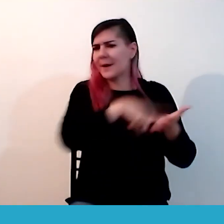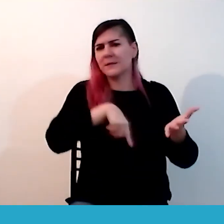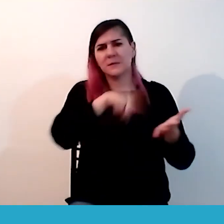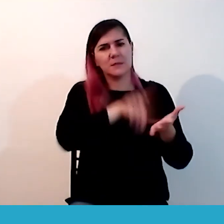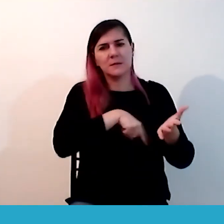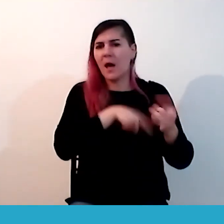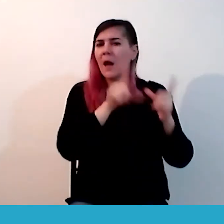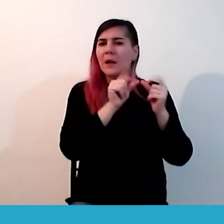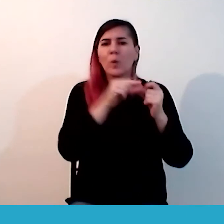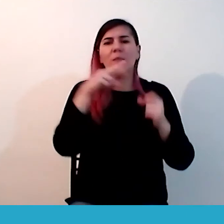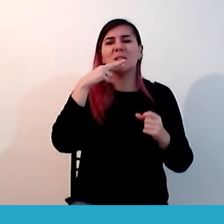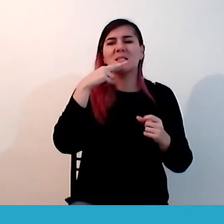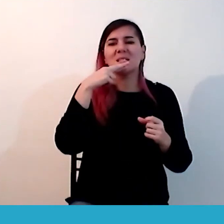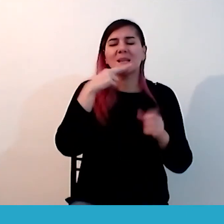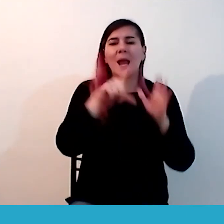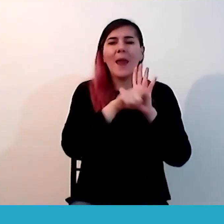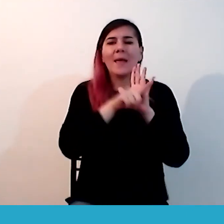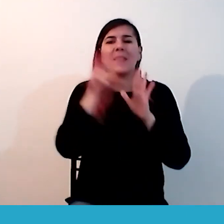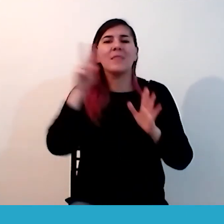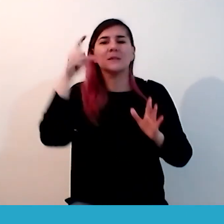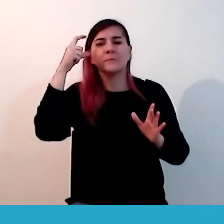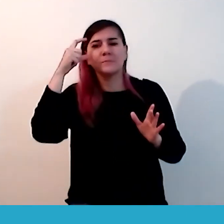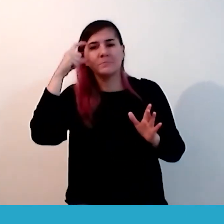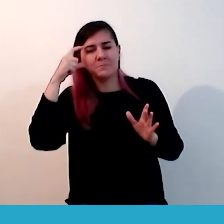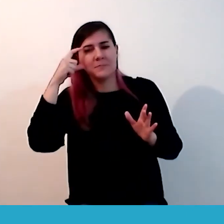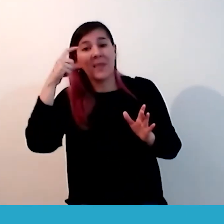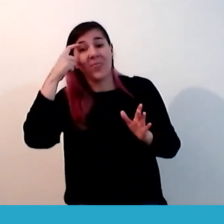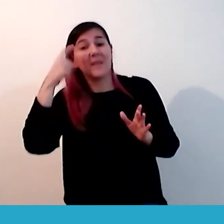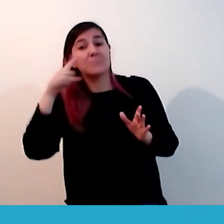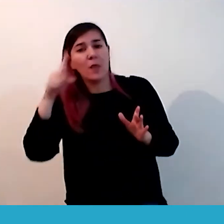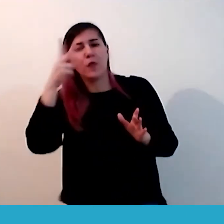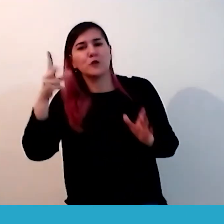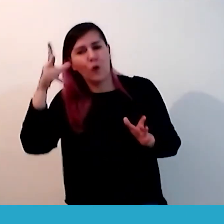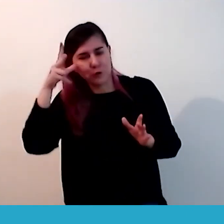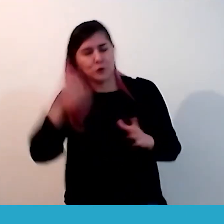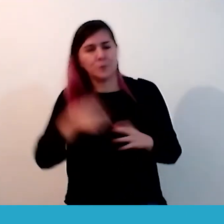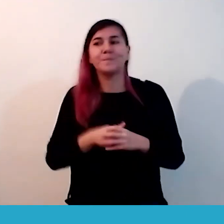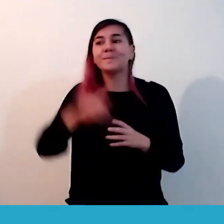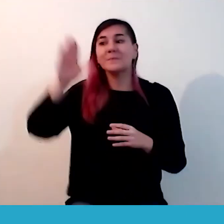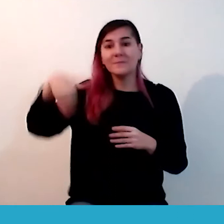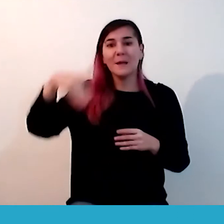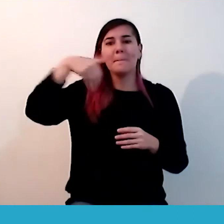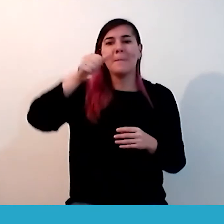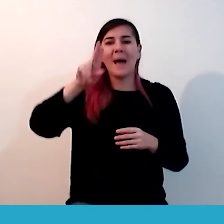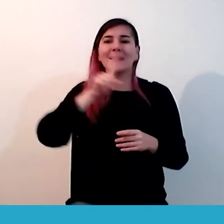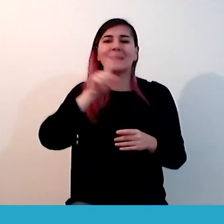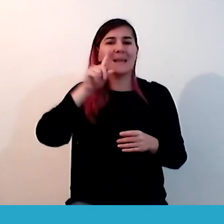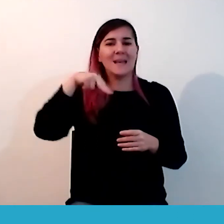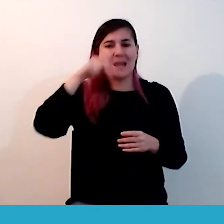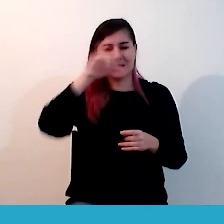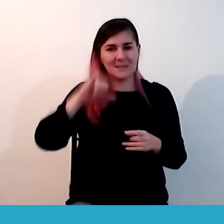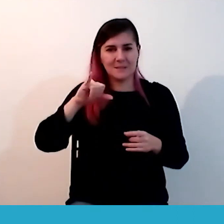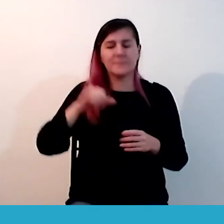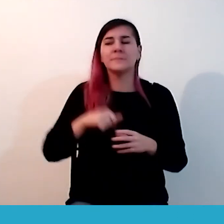artículo 17 de la Ley 10.208. Seguidamente se llama a la señora Martínez Gamboa Carol Janet,